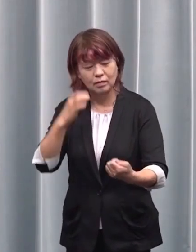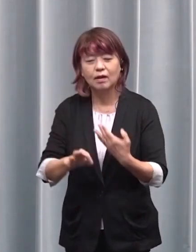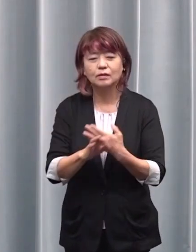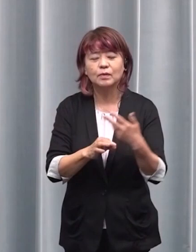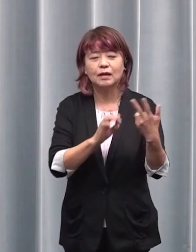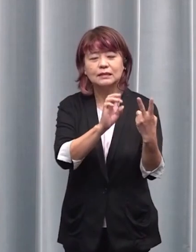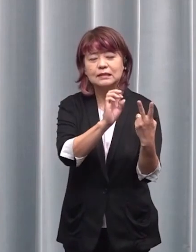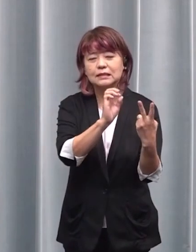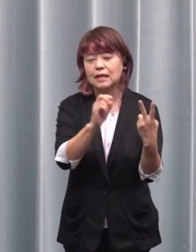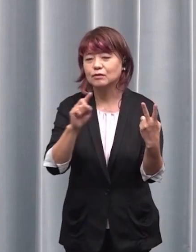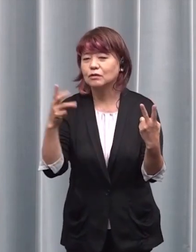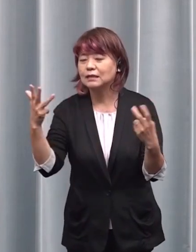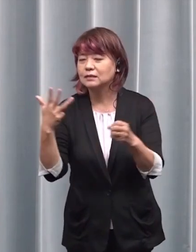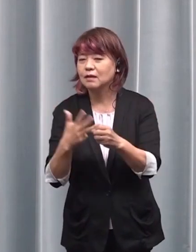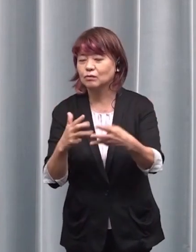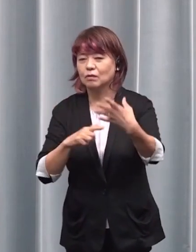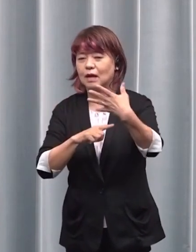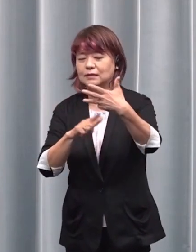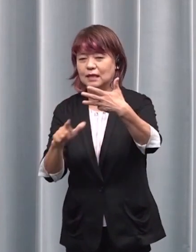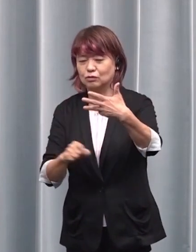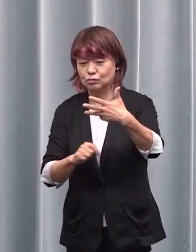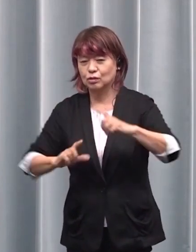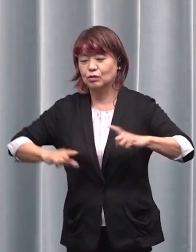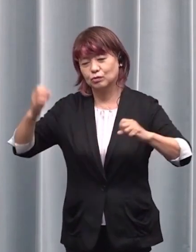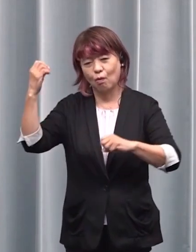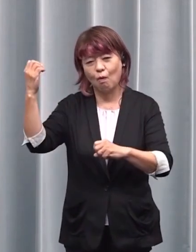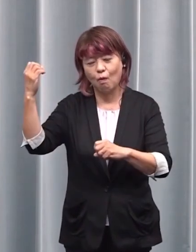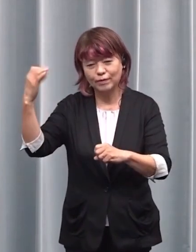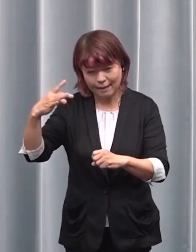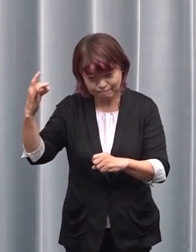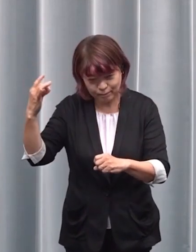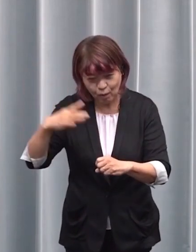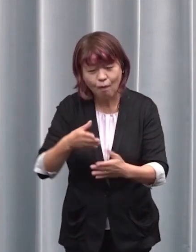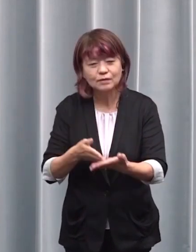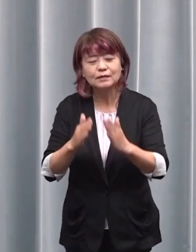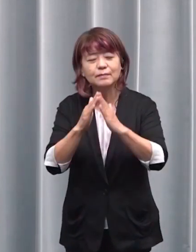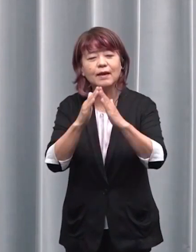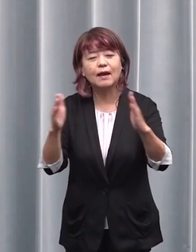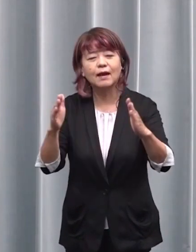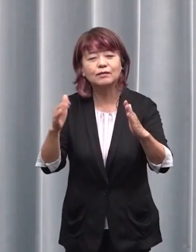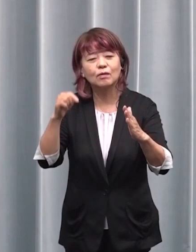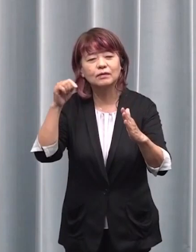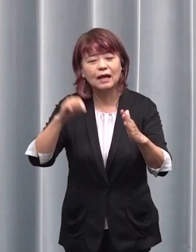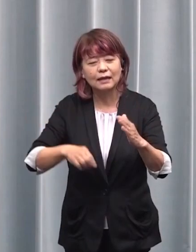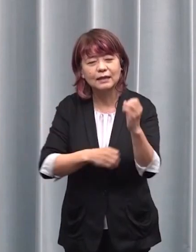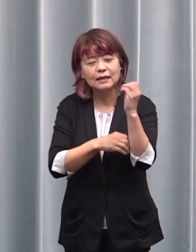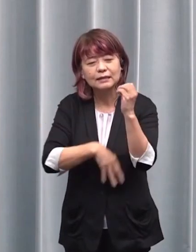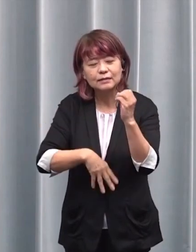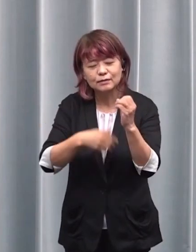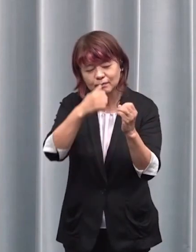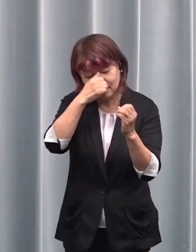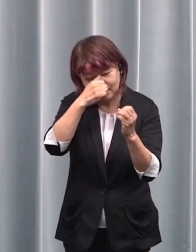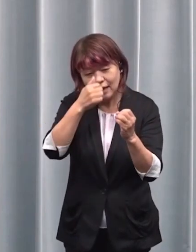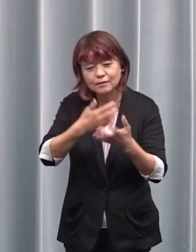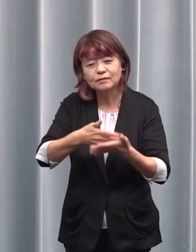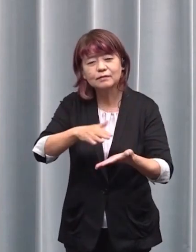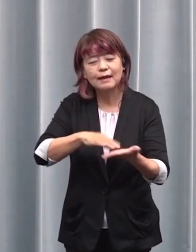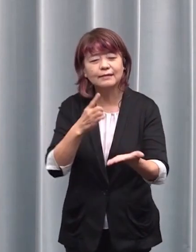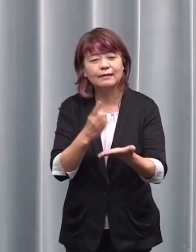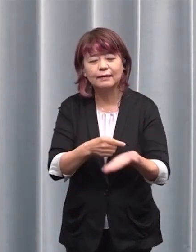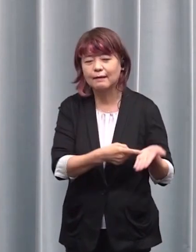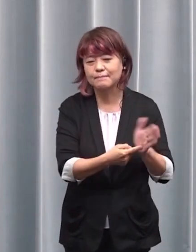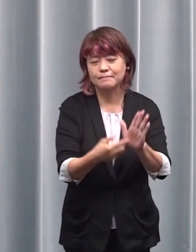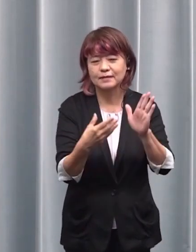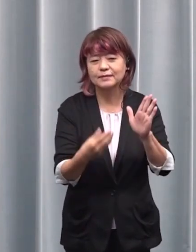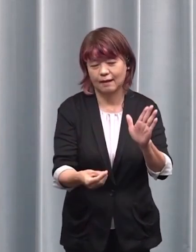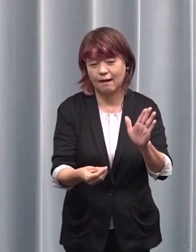8月、東電の説明会の資料の中で基準を満たしているデータだけが示されましたが、まあ、これ共同通信はじめメ